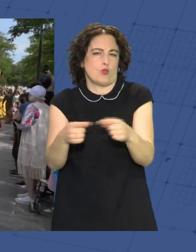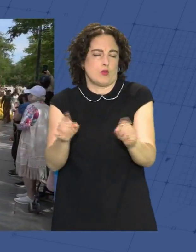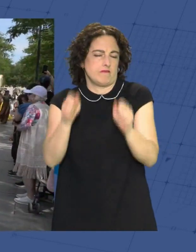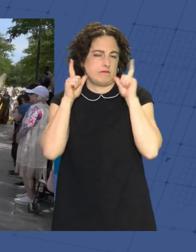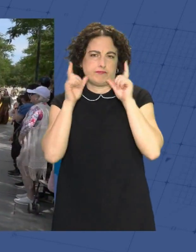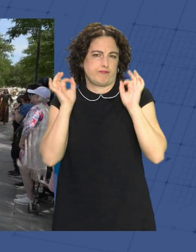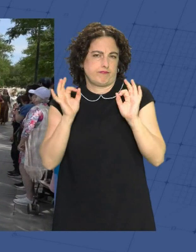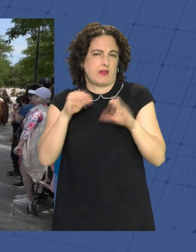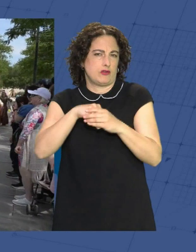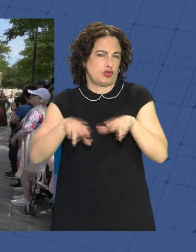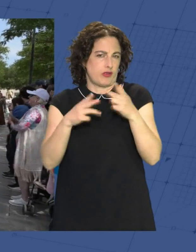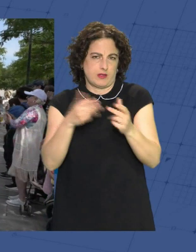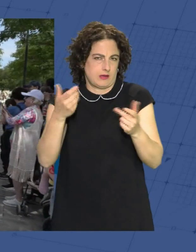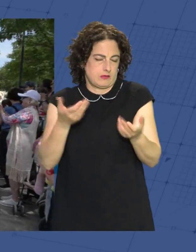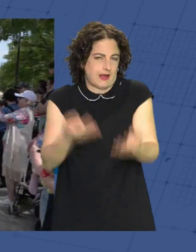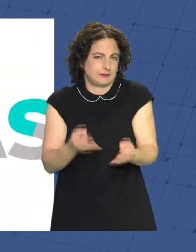principal de la sociedad.